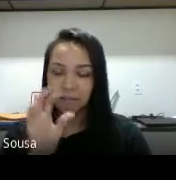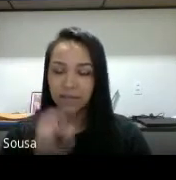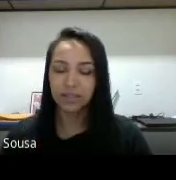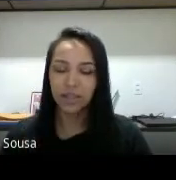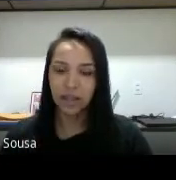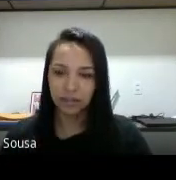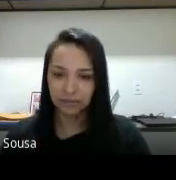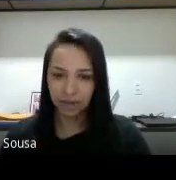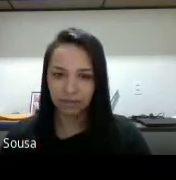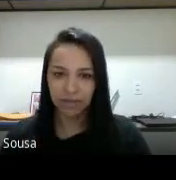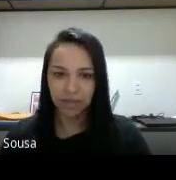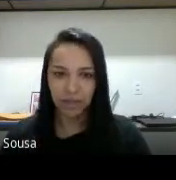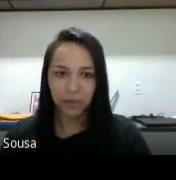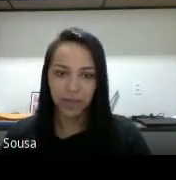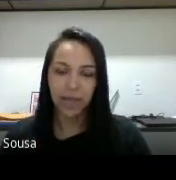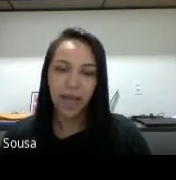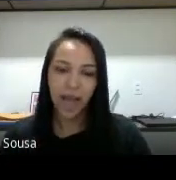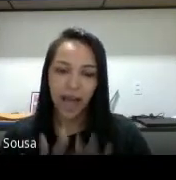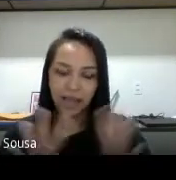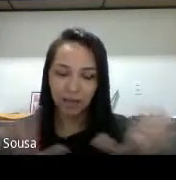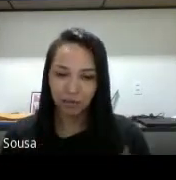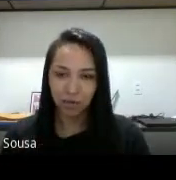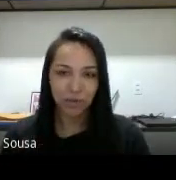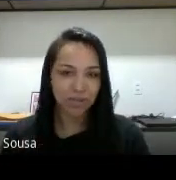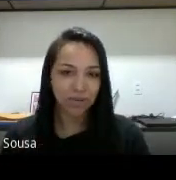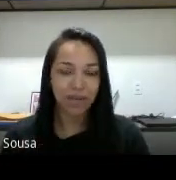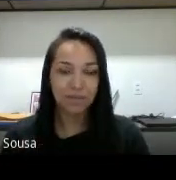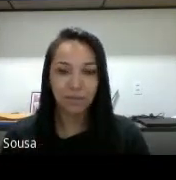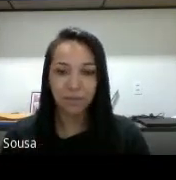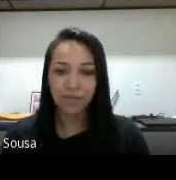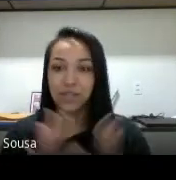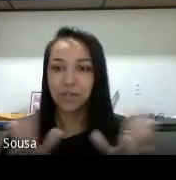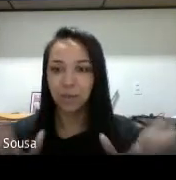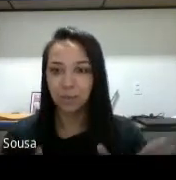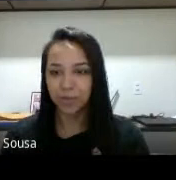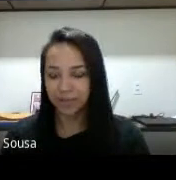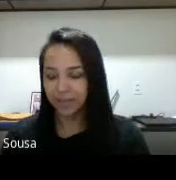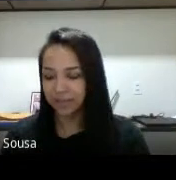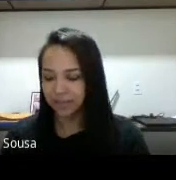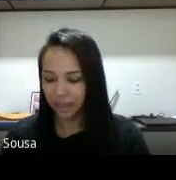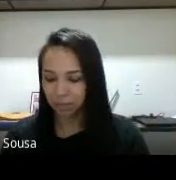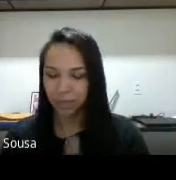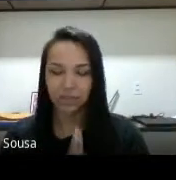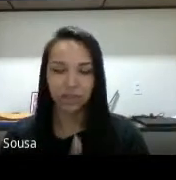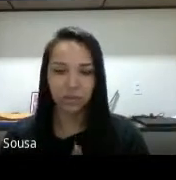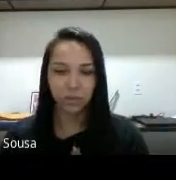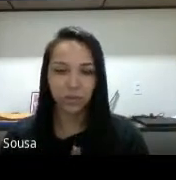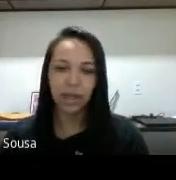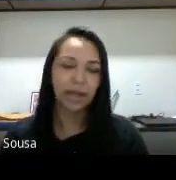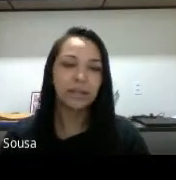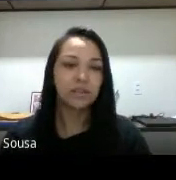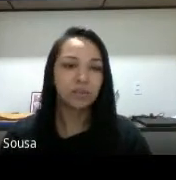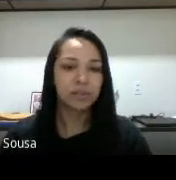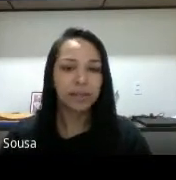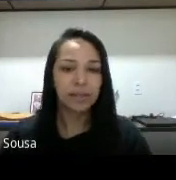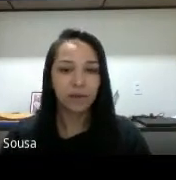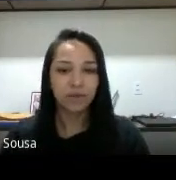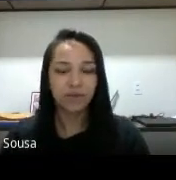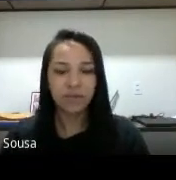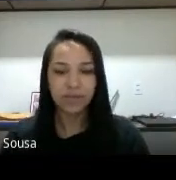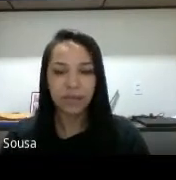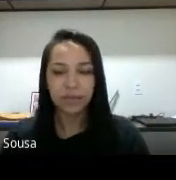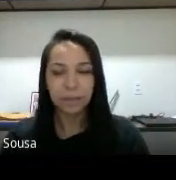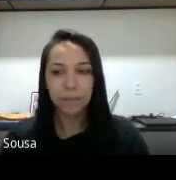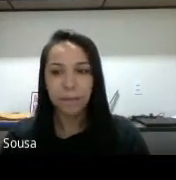que também está lá no AVA, ok? Aqui eu não vou mostrar mais para a gente não perder tempo, mas está tudo lá no material